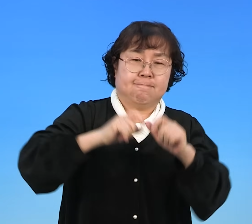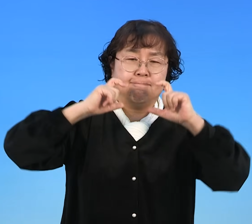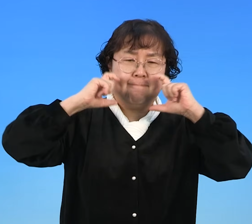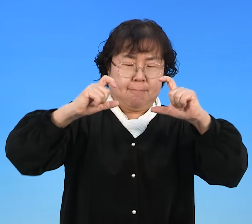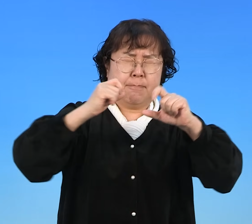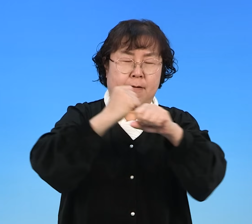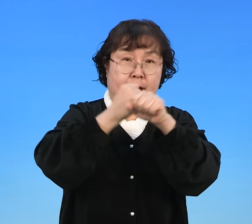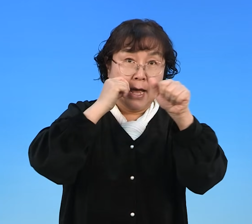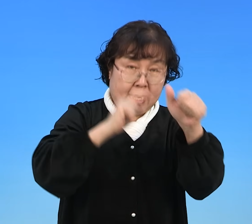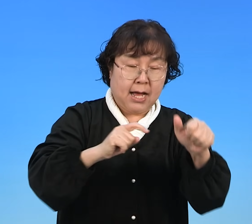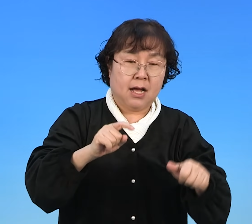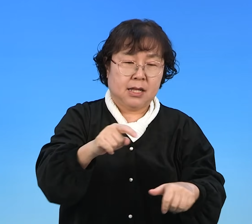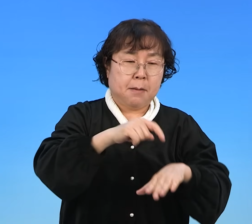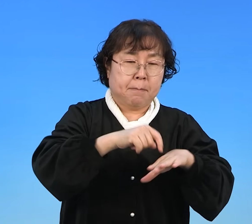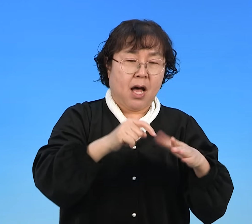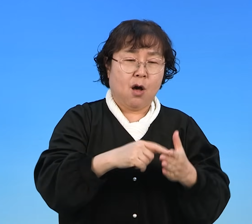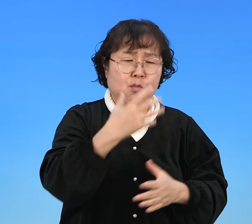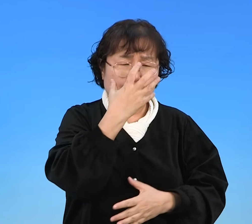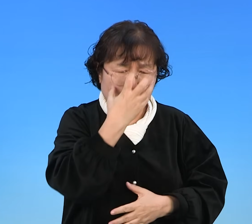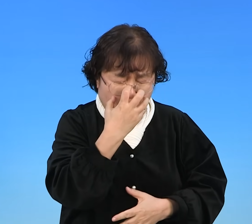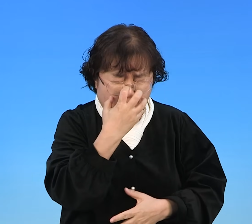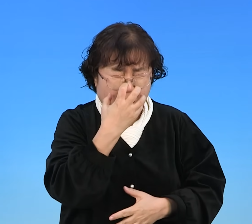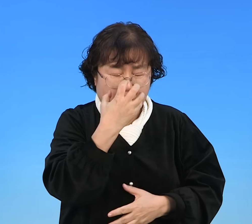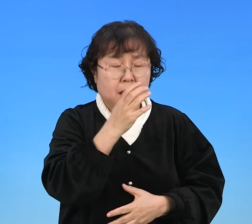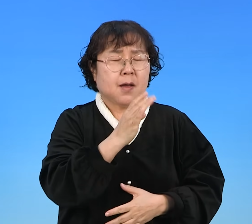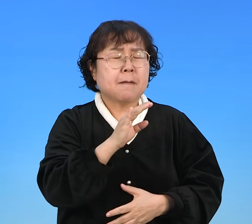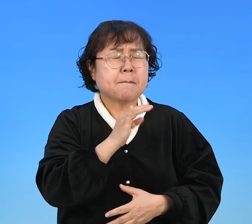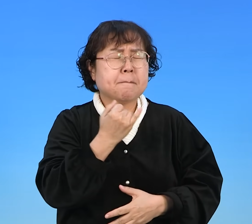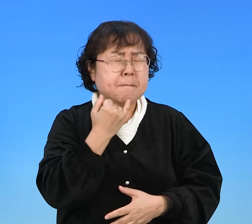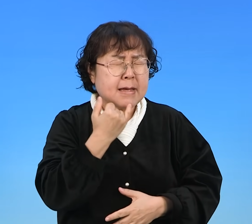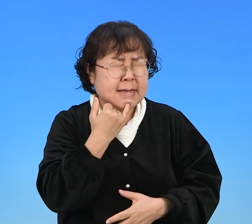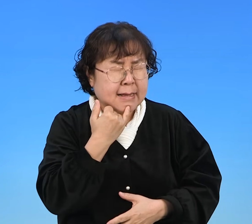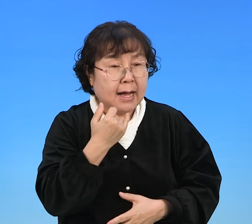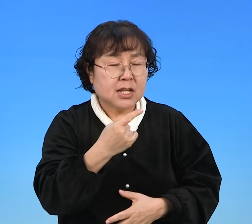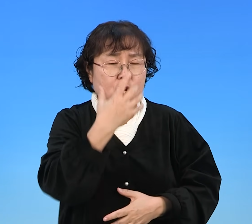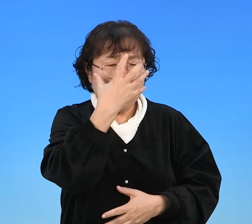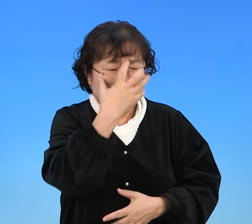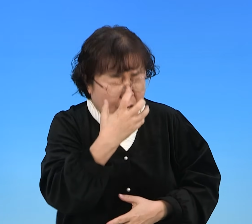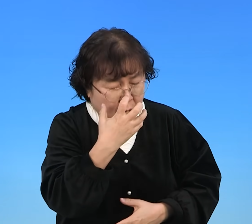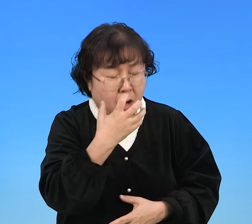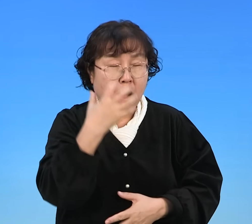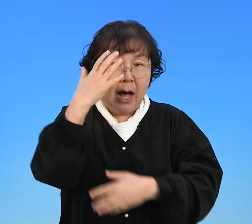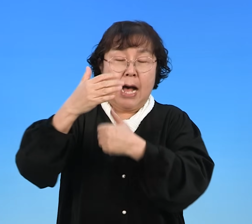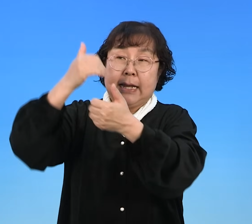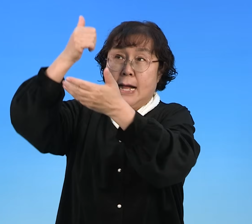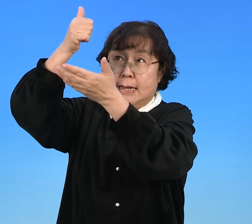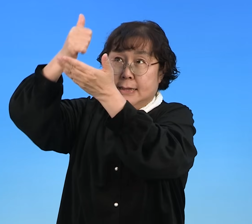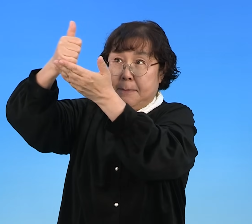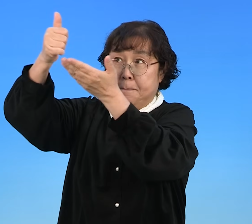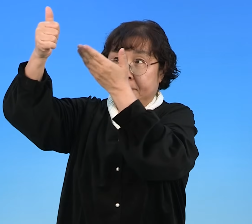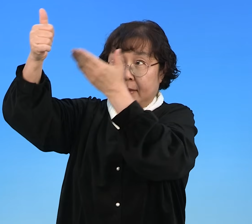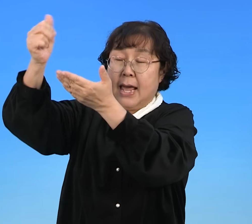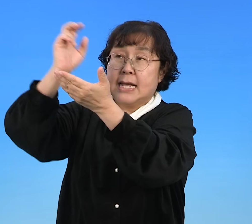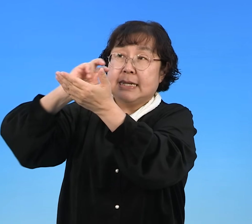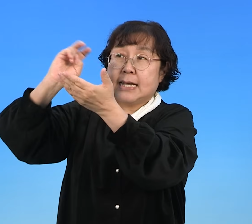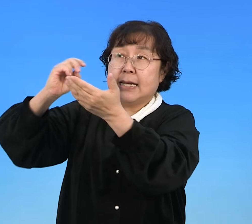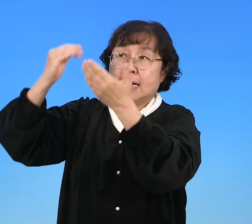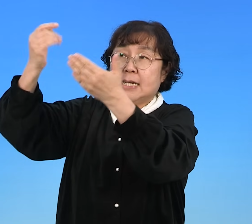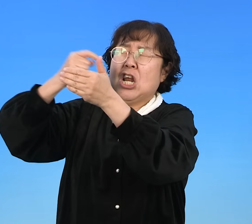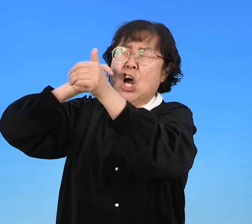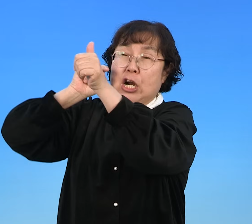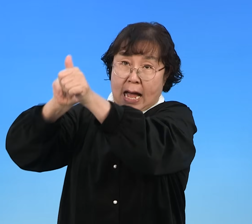거예요. 네 지금 우울한 건 알겠는데 네 우울한 것이 하나님을 향한 찬양을 면제해 주는 거